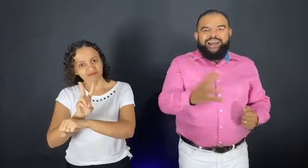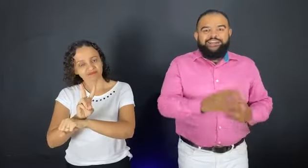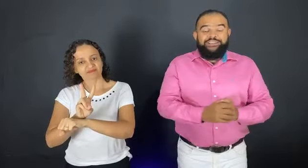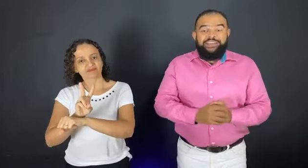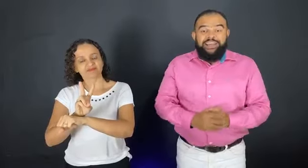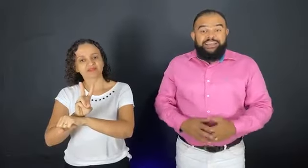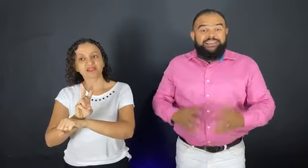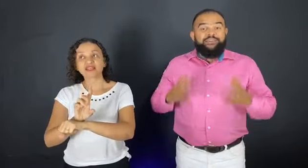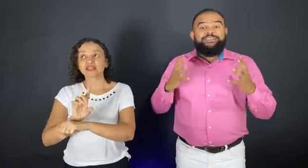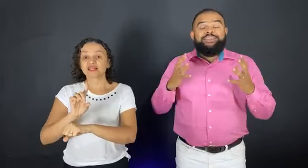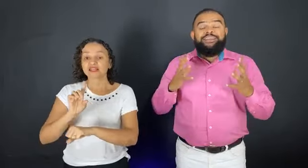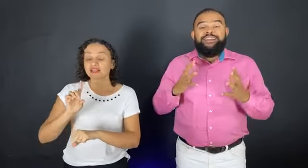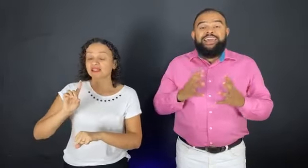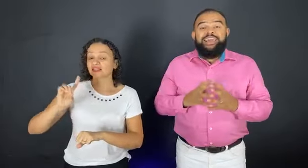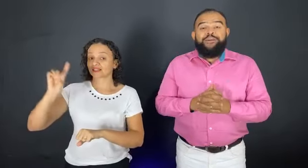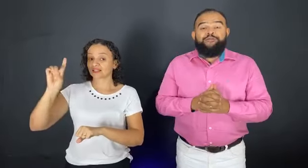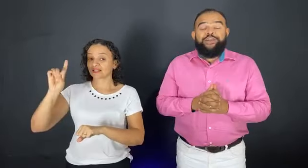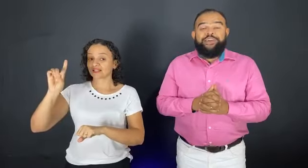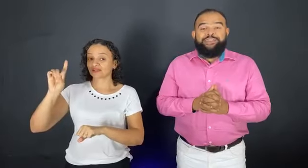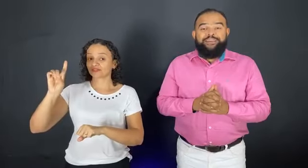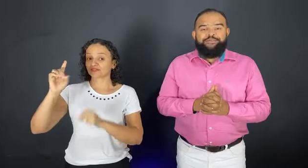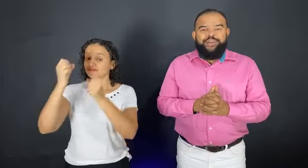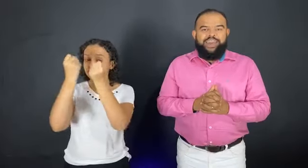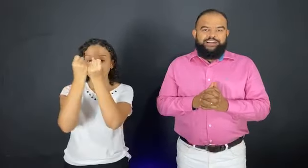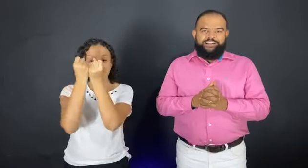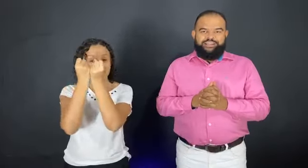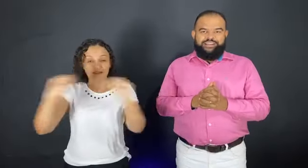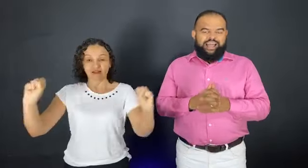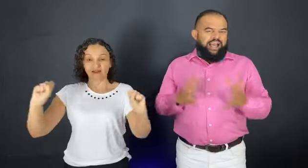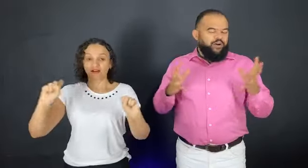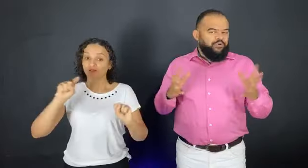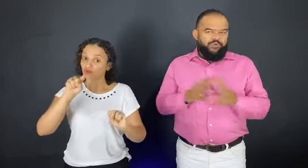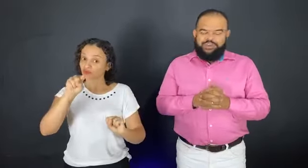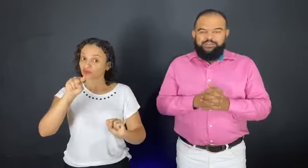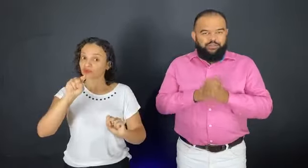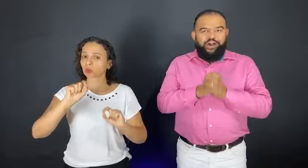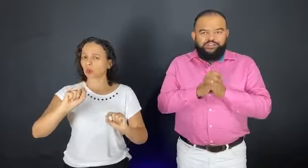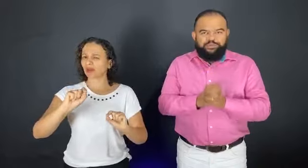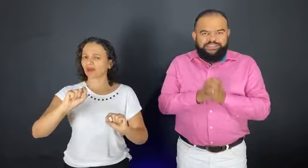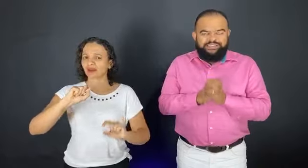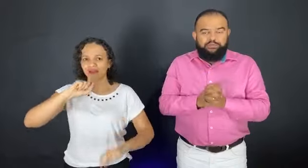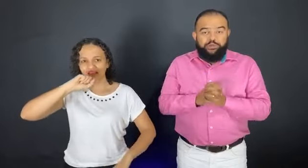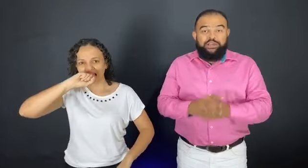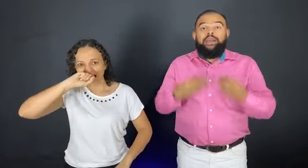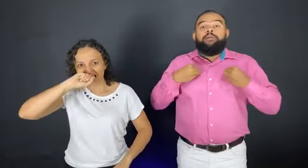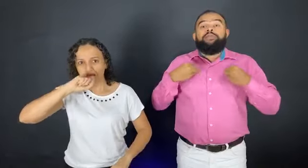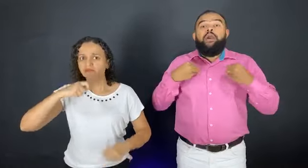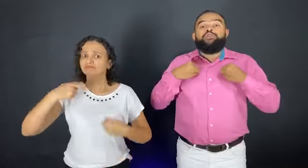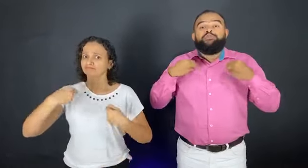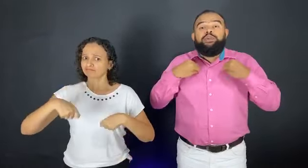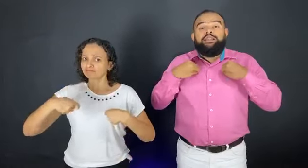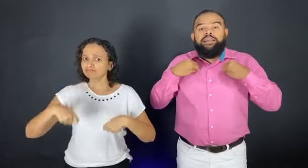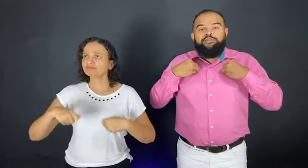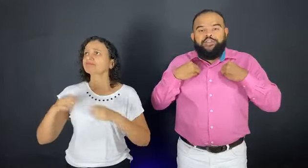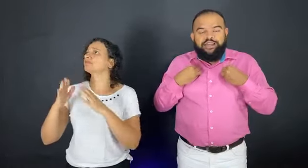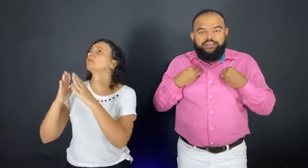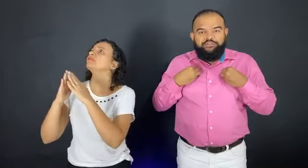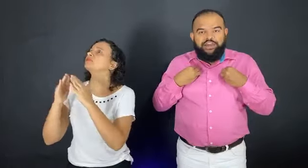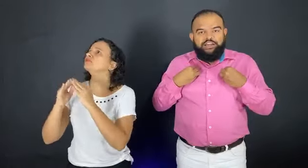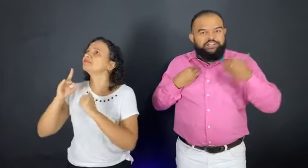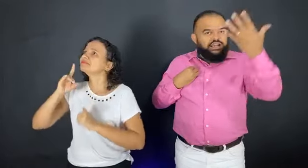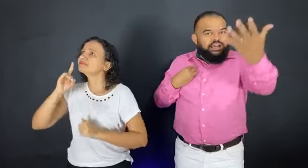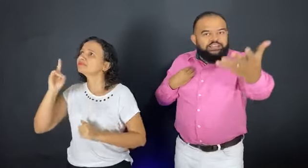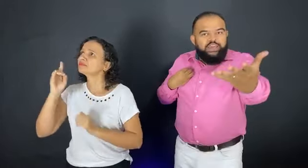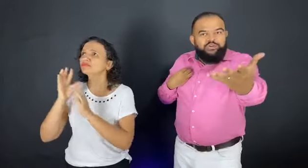te guarde, que Deus te livre da inveja, algo que nós precisamos pedir. Deus me livre